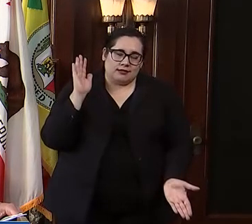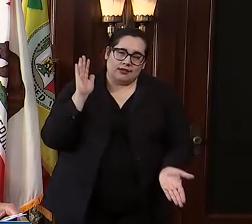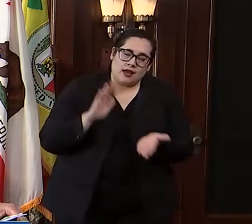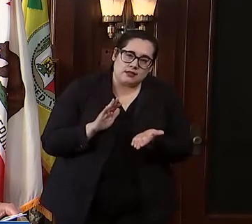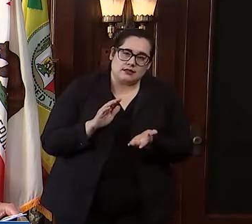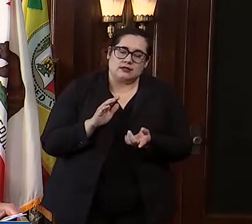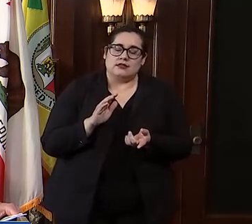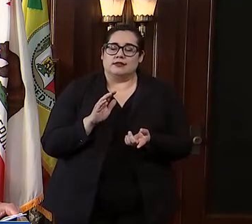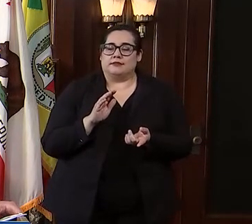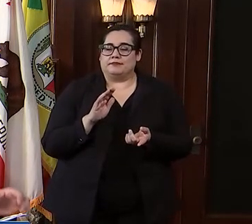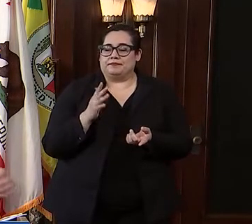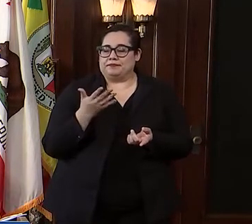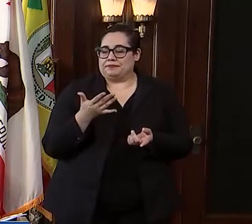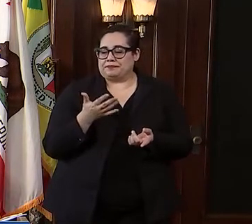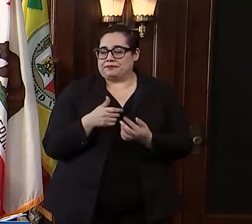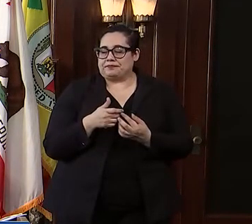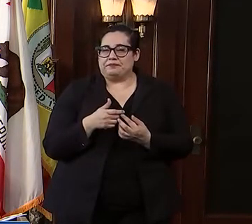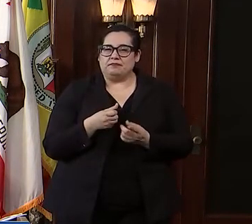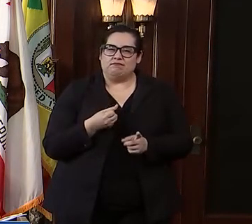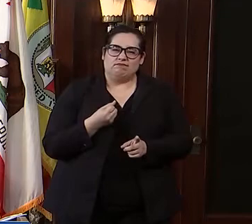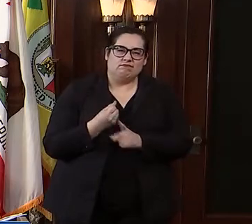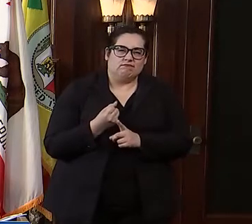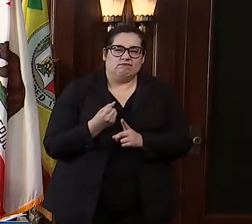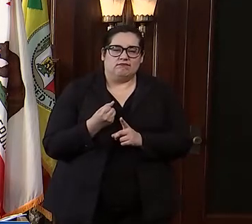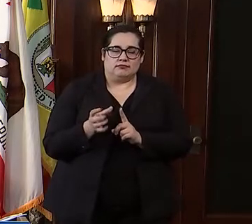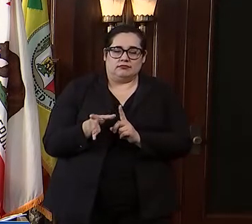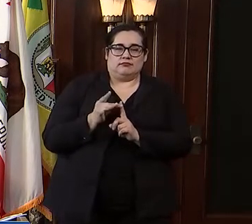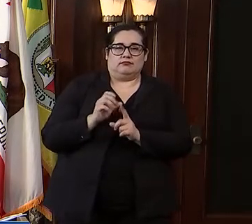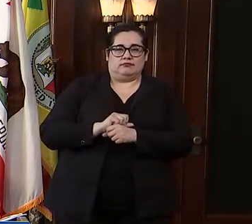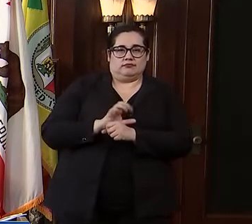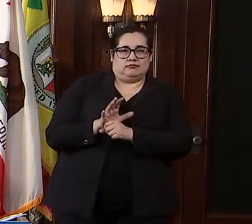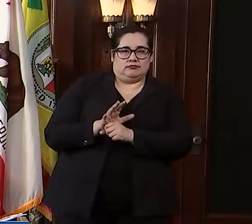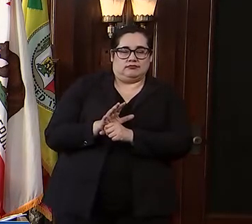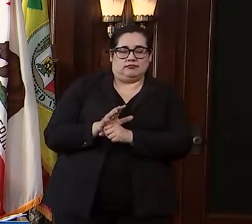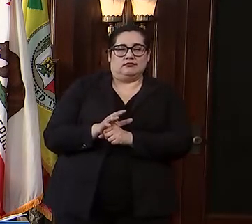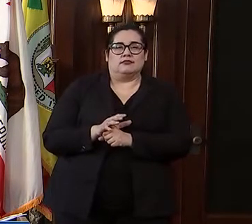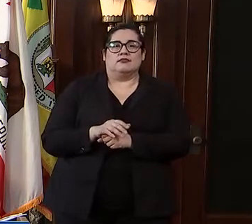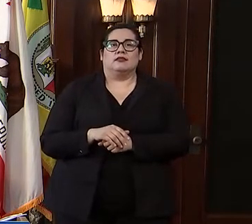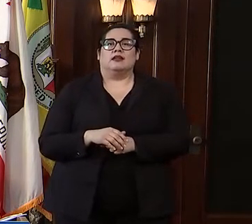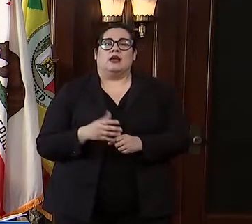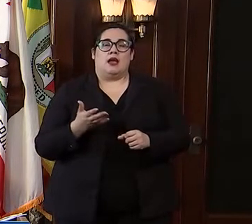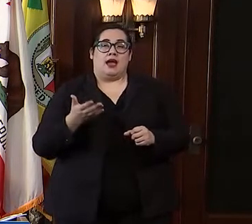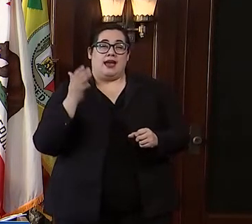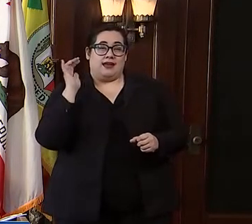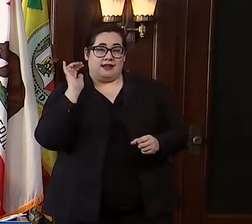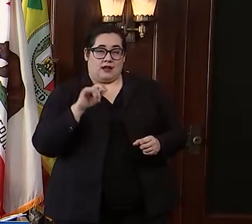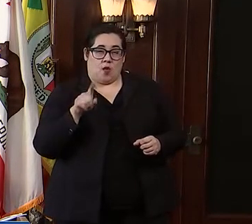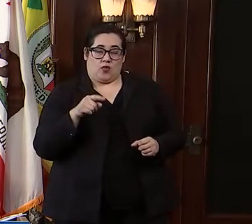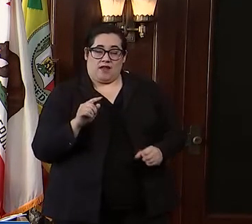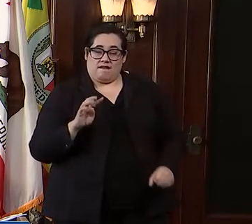menos casos positivos. Tenemos un porciento ahora solamente de